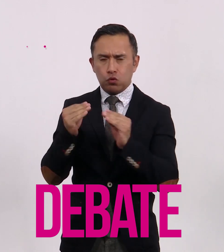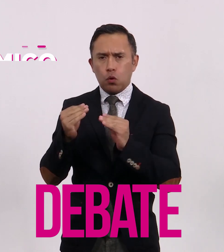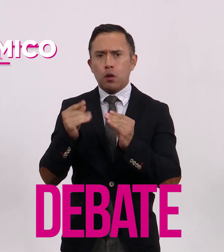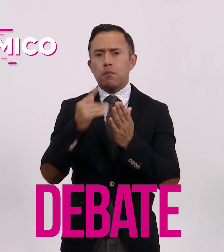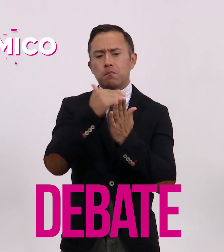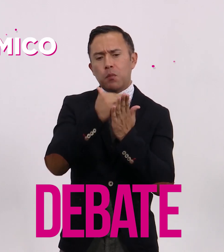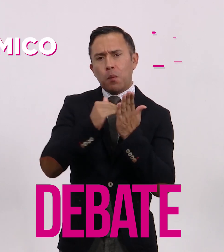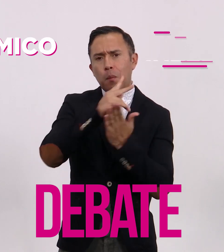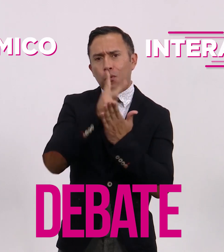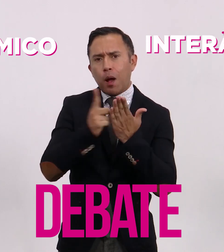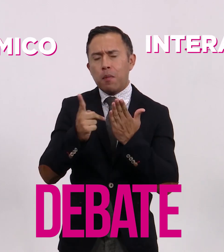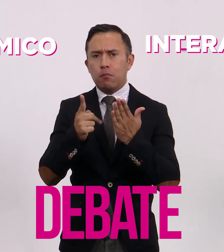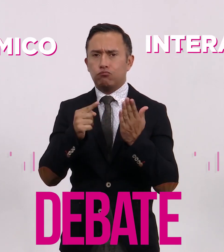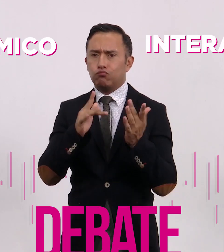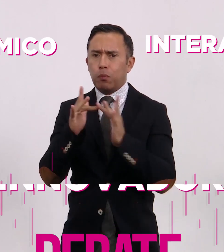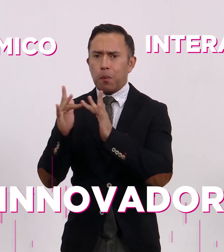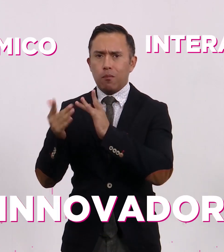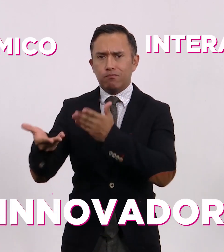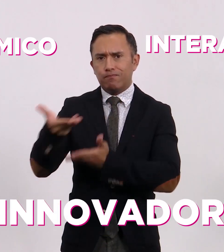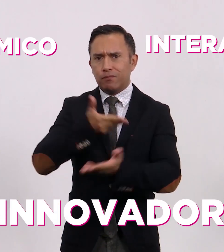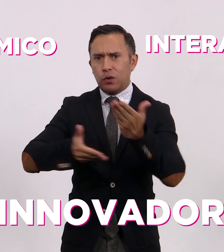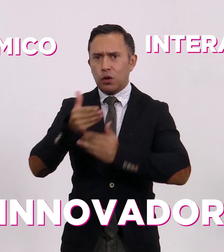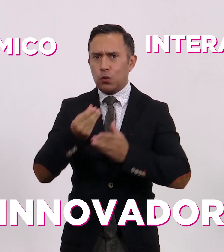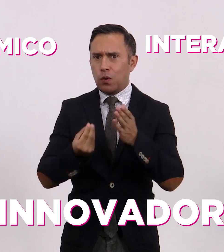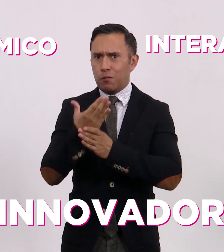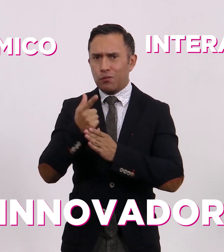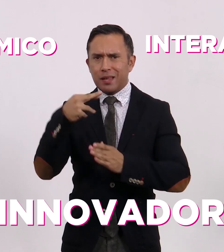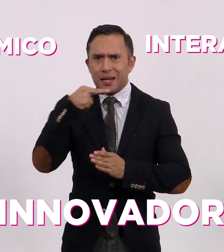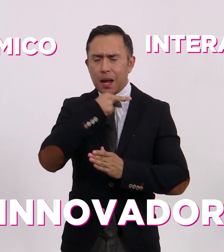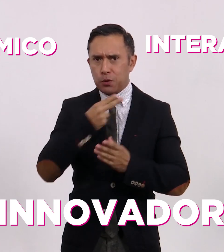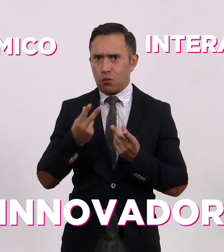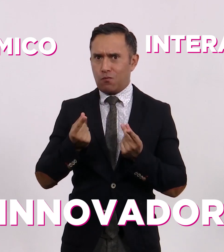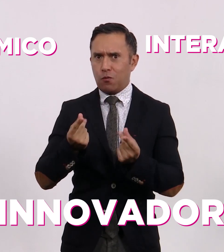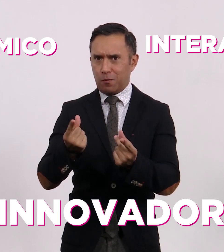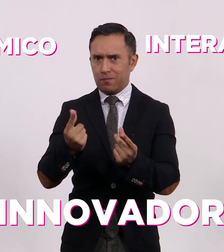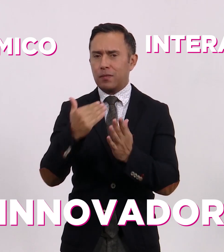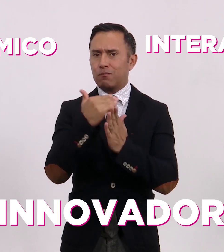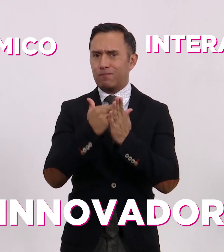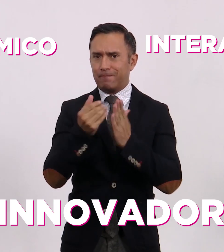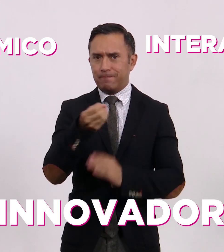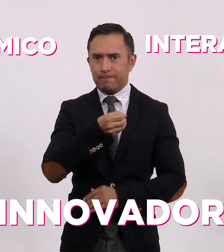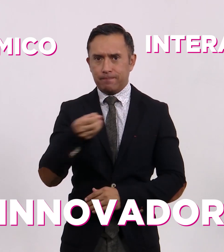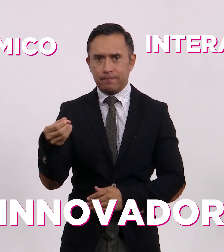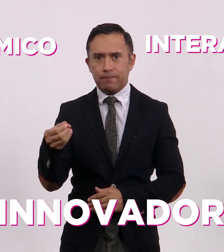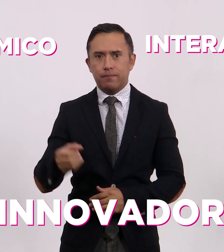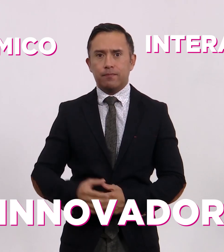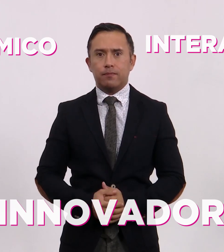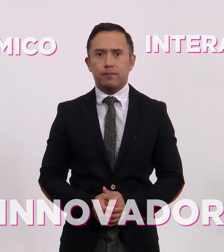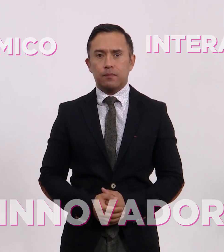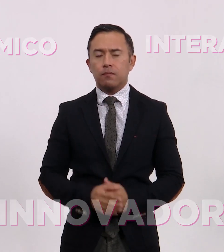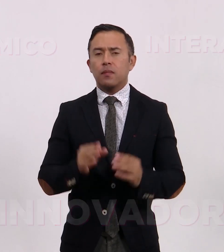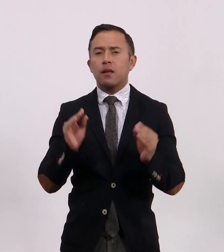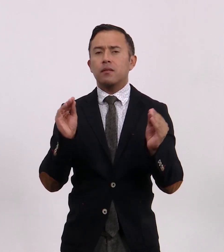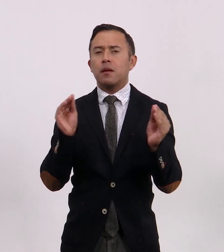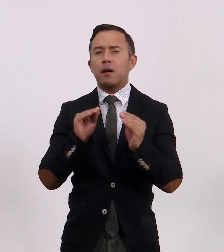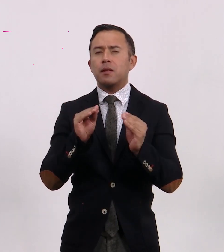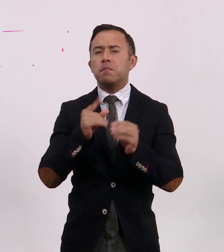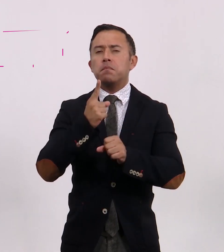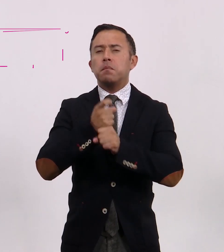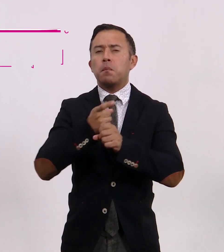formato dinámico interactivo e innovador así será su desarrollo el debate iniciará con